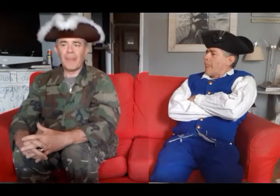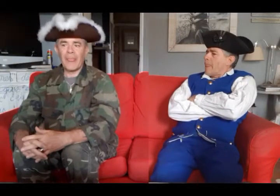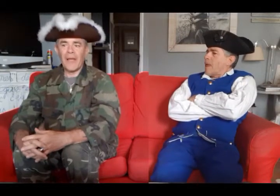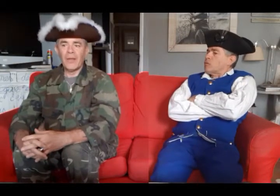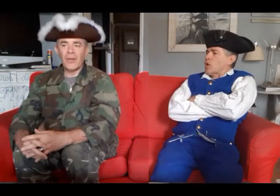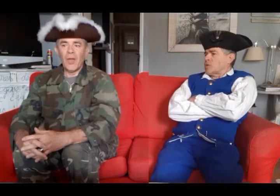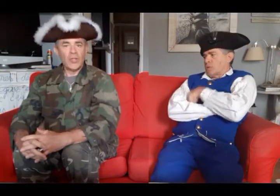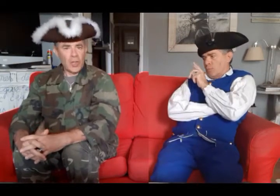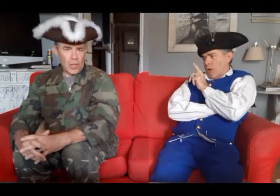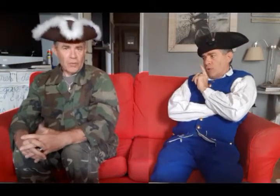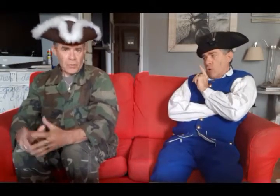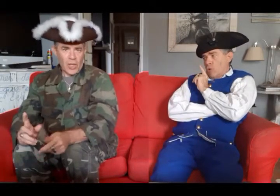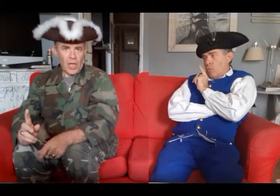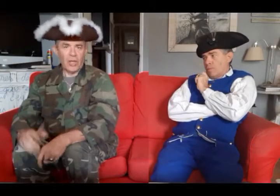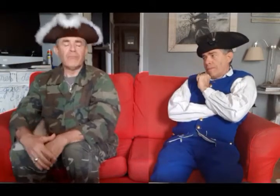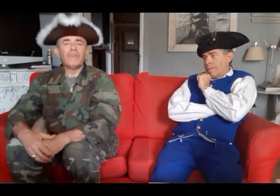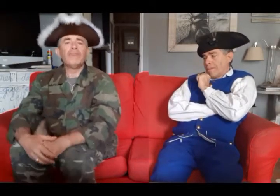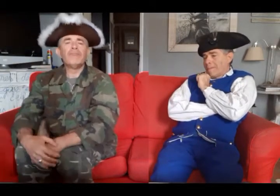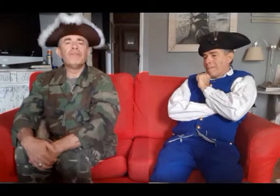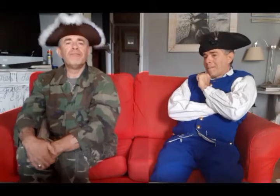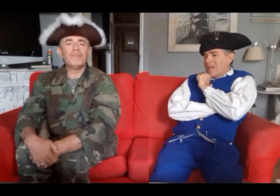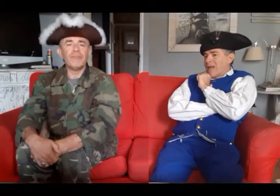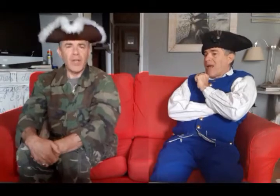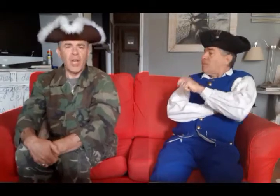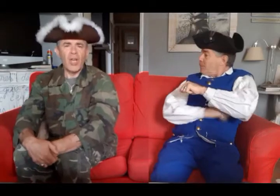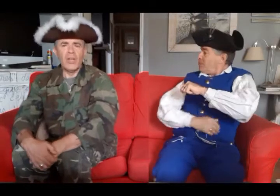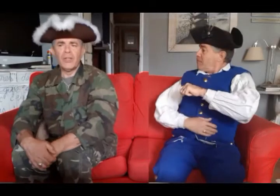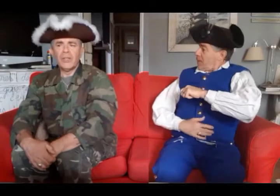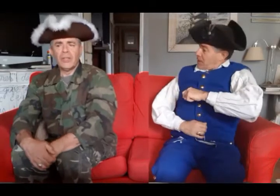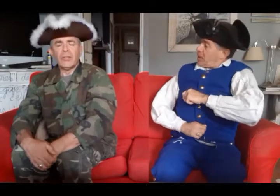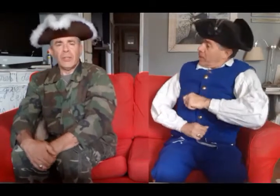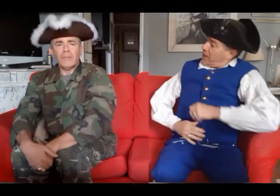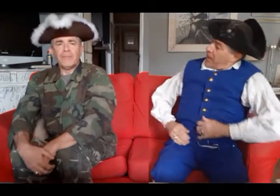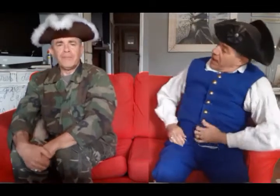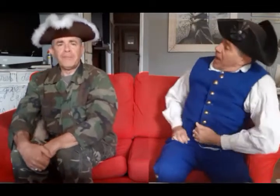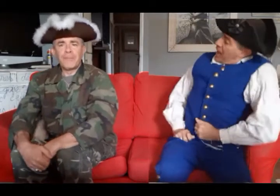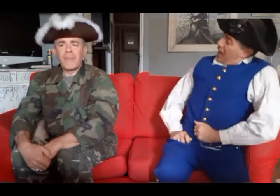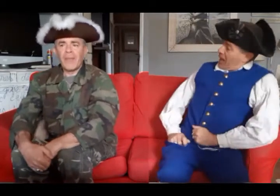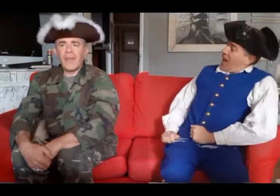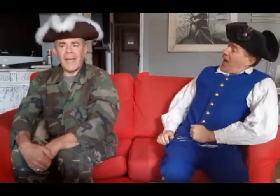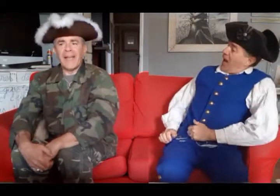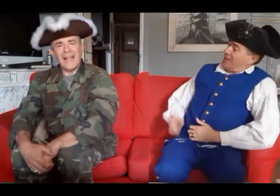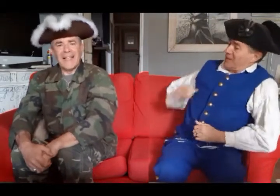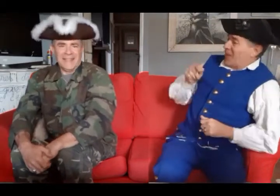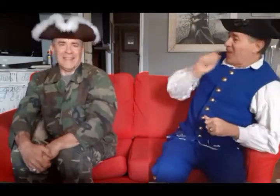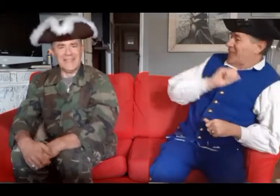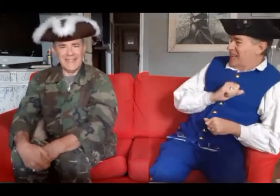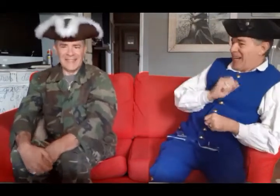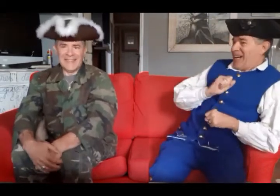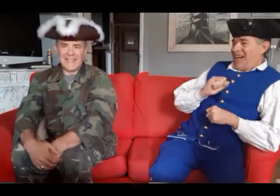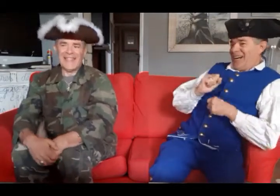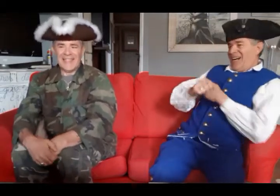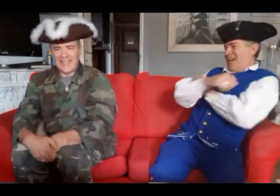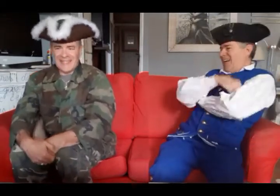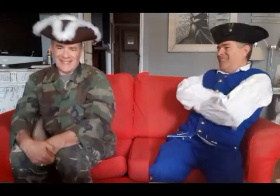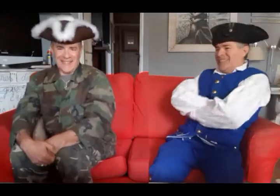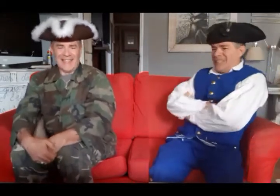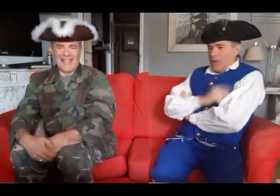emploi de... De militaire. Oui. Militaire. Oui, militaire. Ah, oui. Nom de Dieu. Oui, oui, oui. Et alors, quelles sont tes